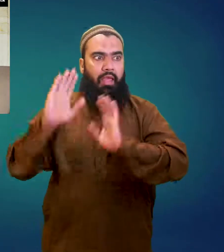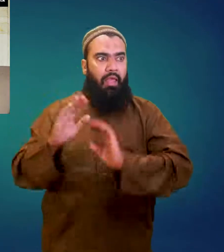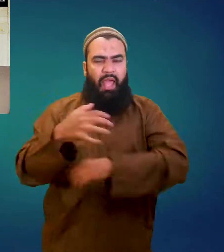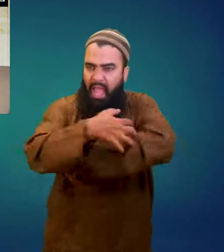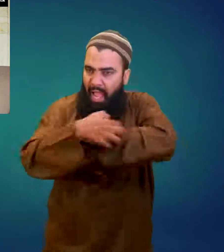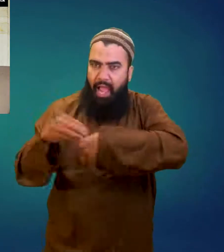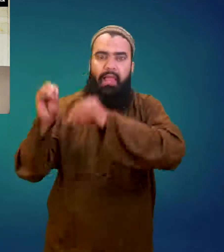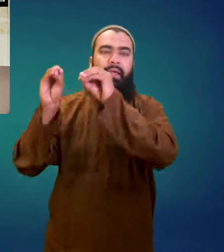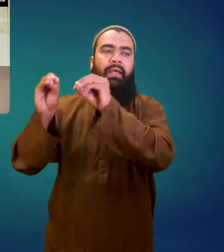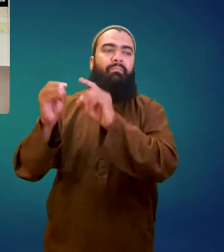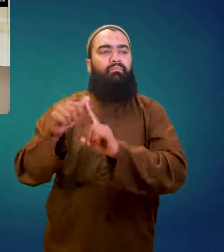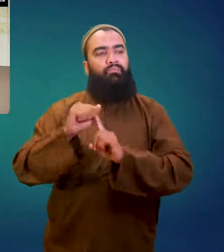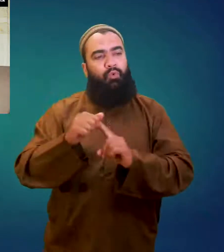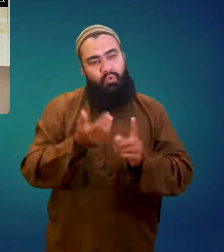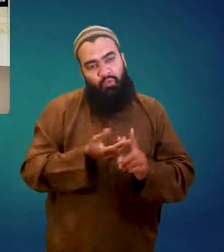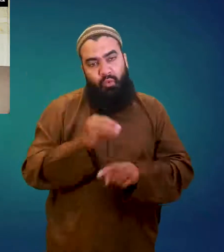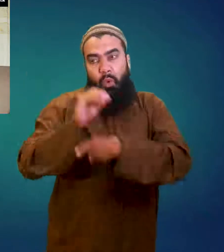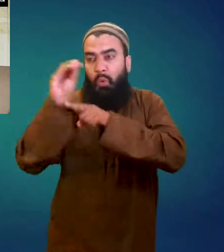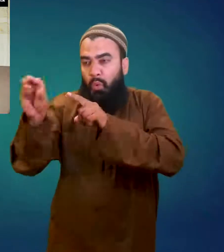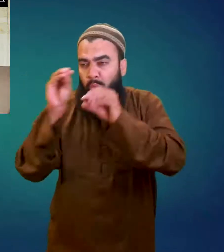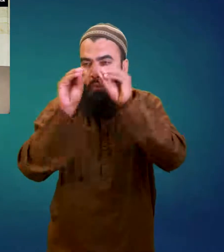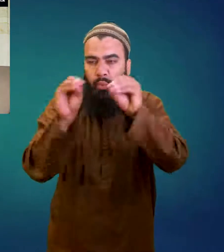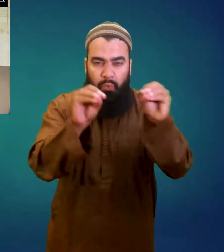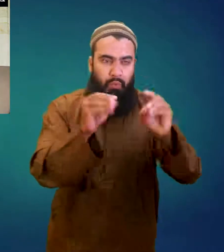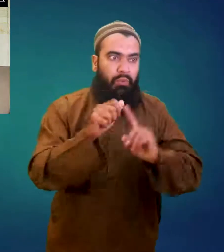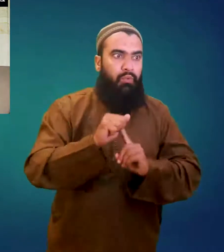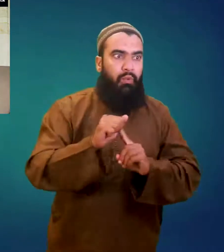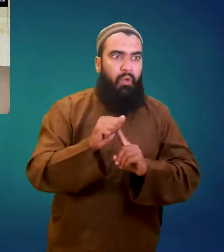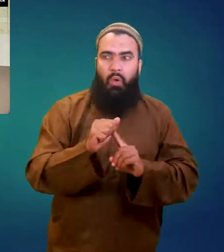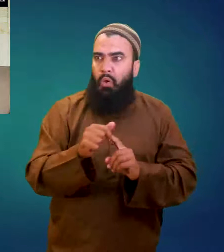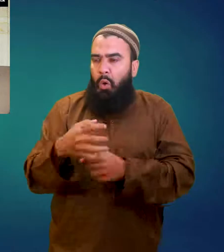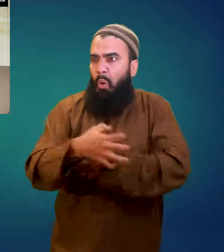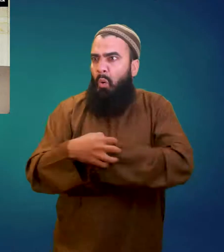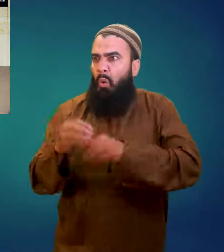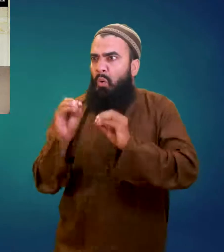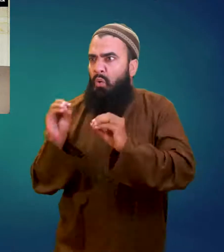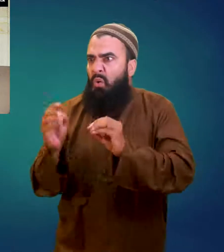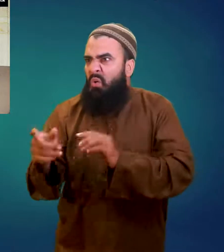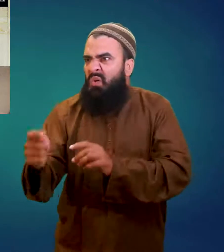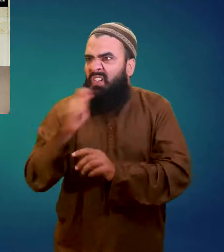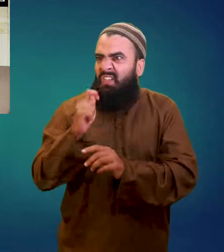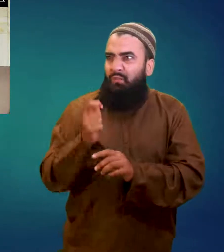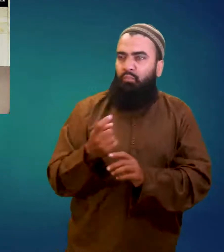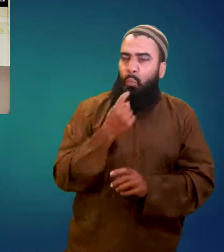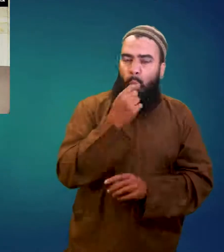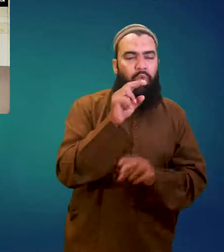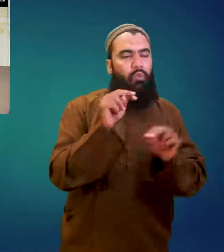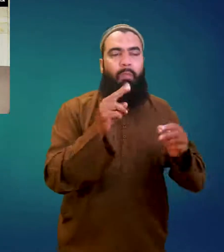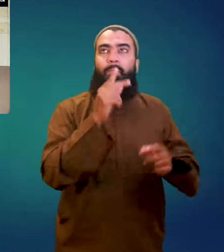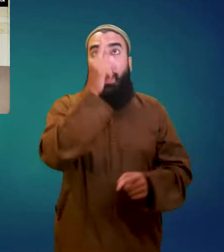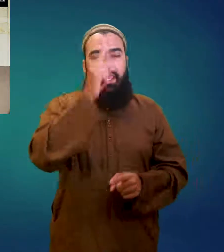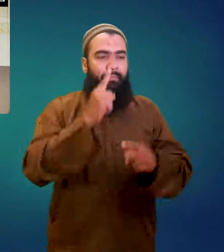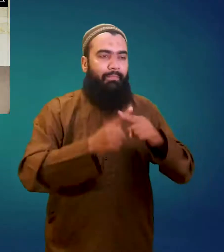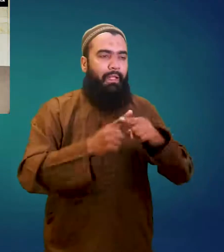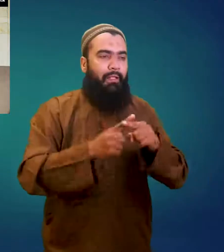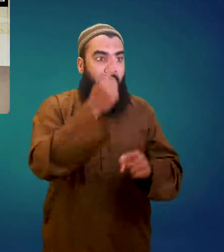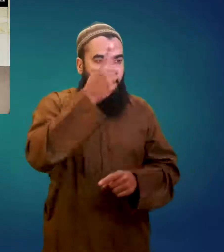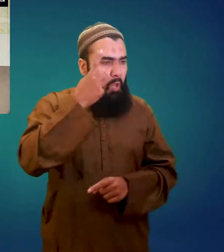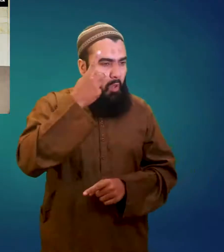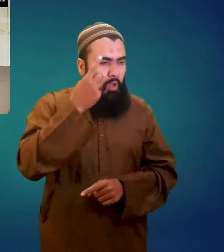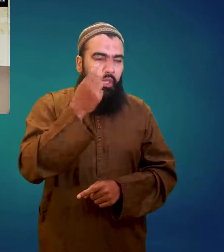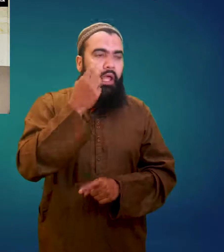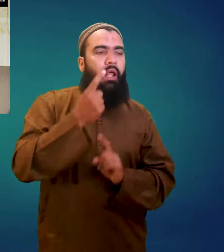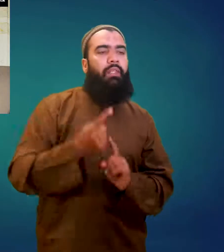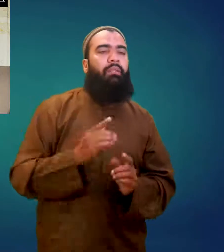ہو۔ سورہ فتح مدنی ہے، رکوع نمبر 9 آیت نمبر 10،